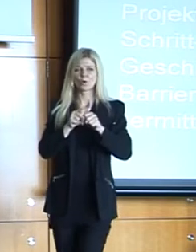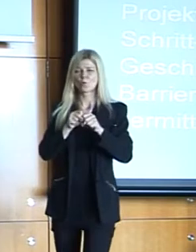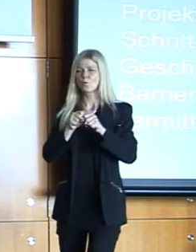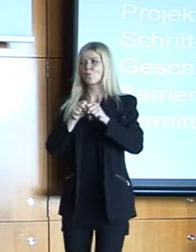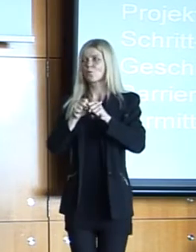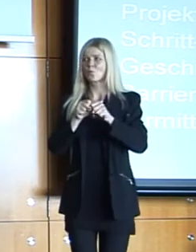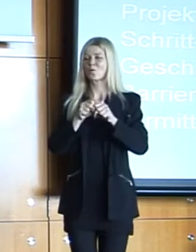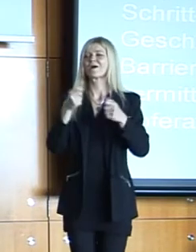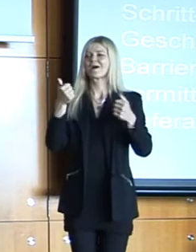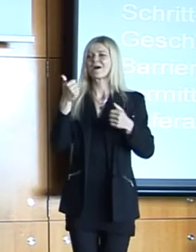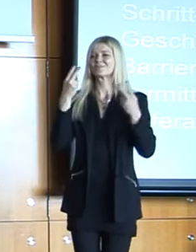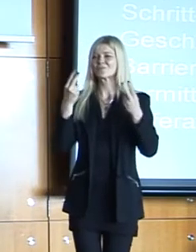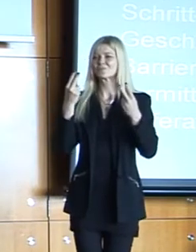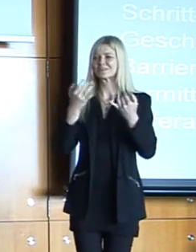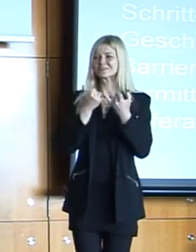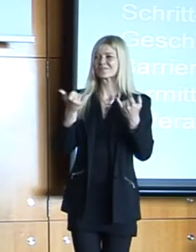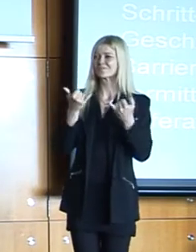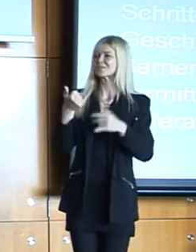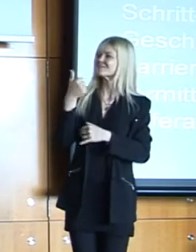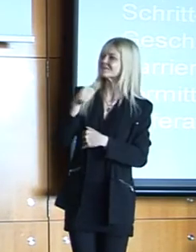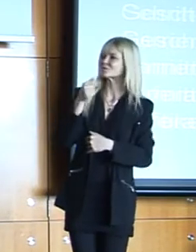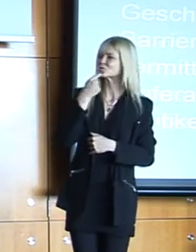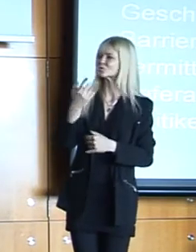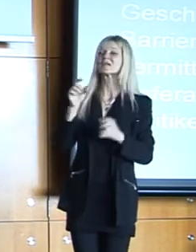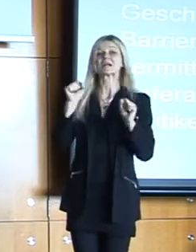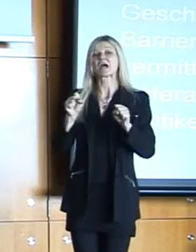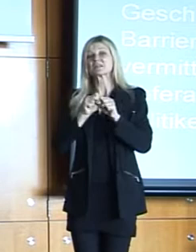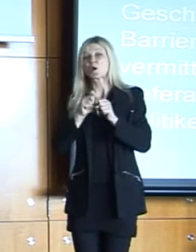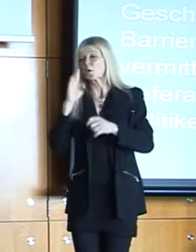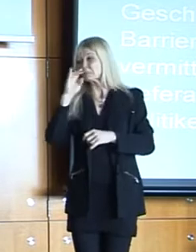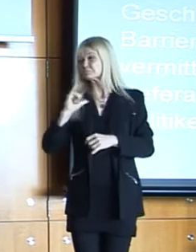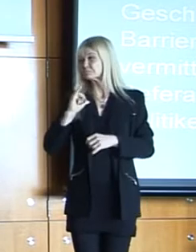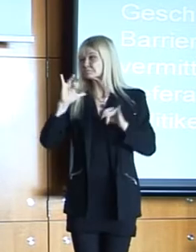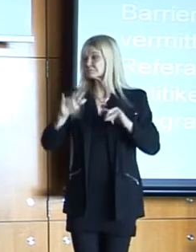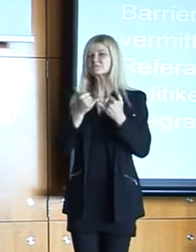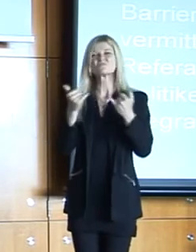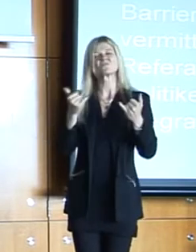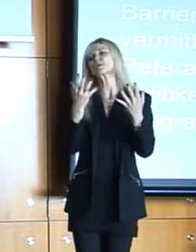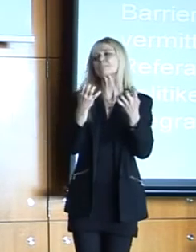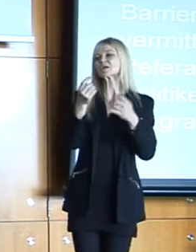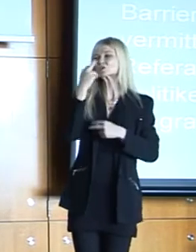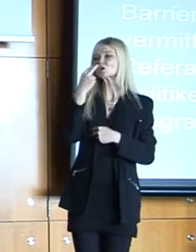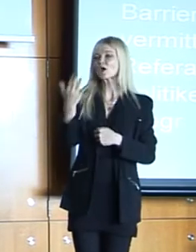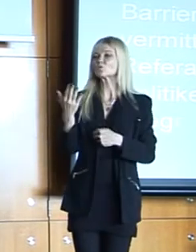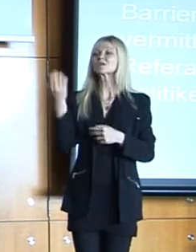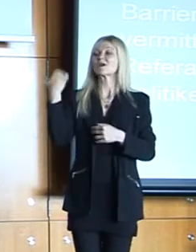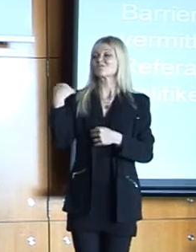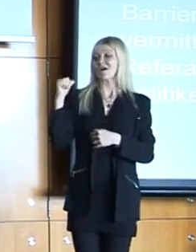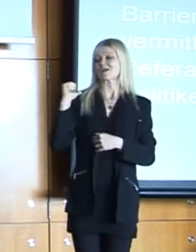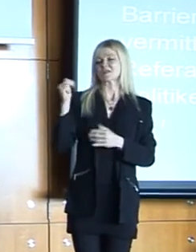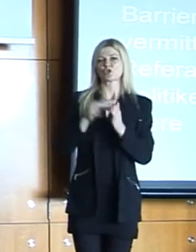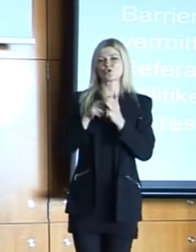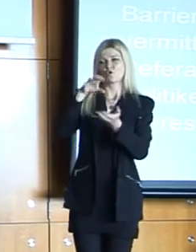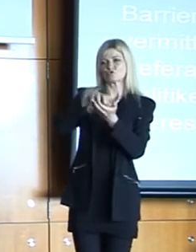Facette, aber es kann auch interessant sein, wie schaut das in der Praxis aus, und da sind wir gestern auf die Schatzsuche gegangen